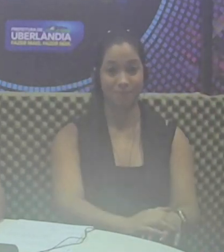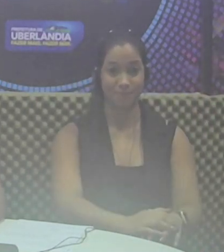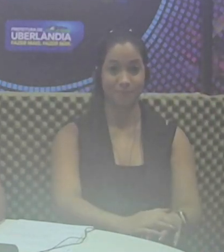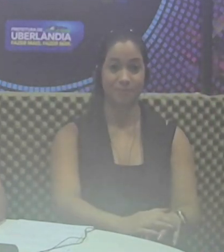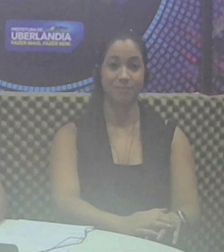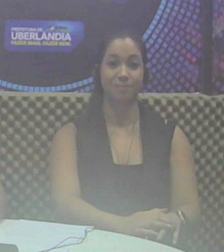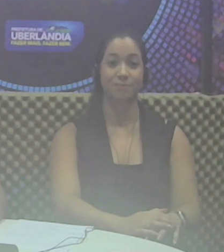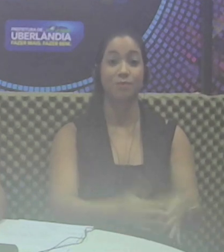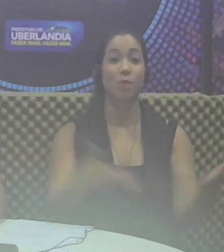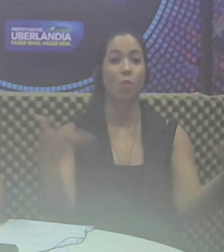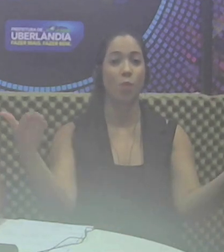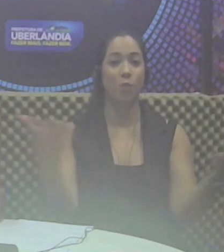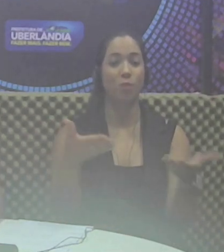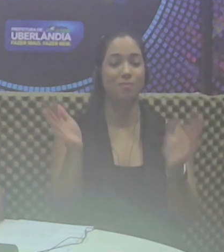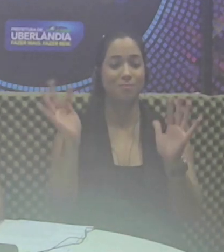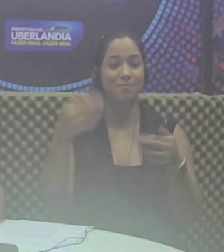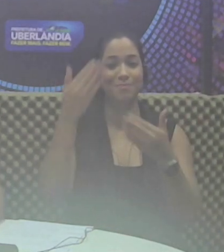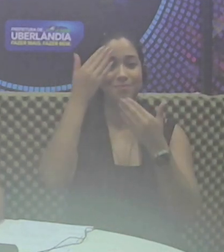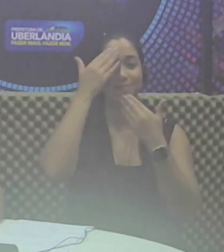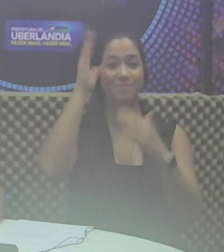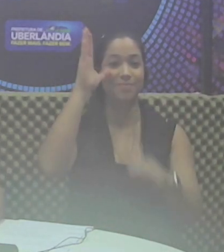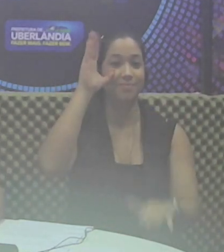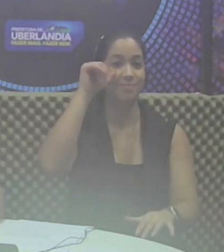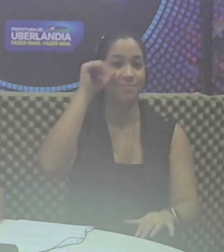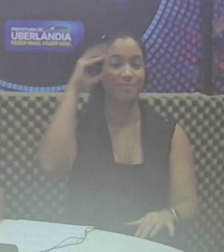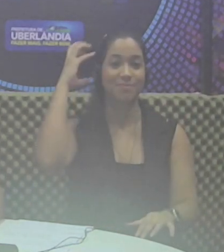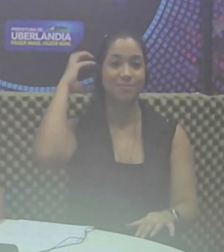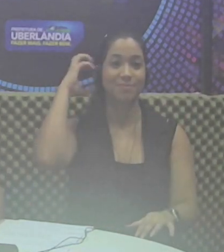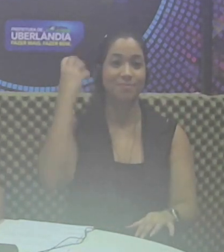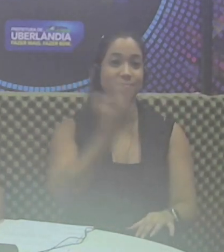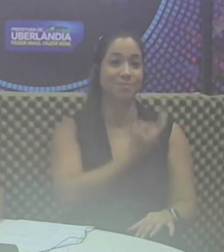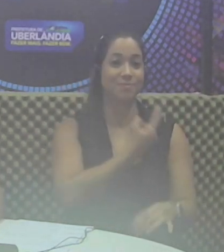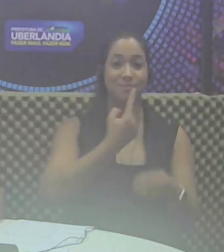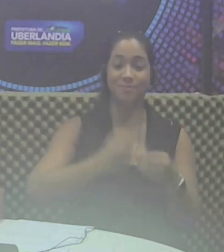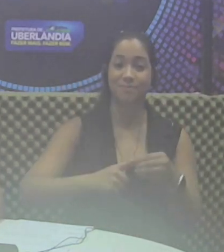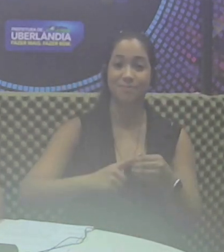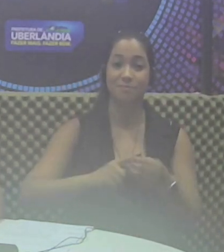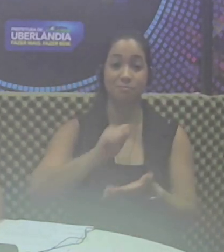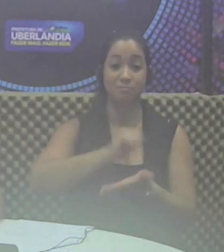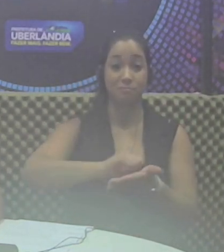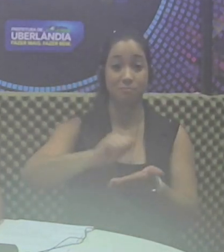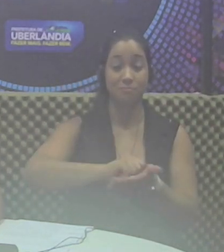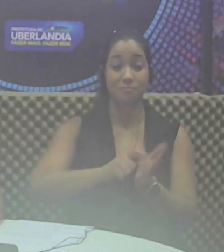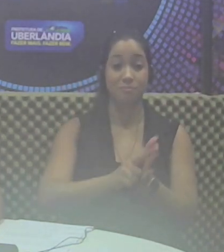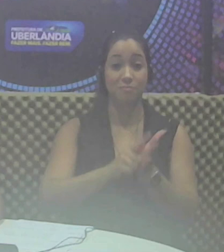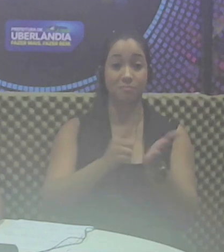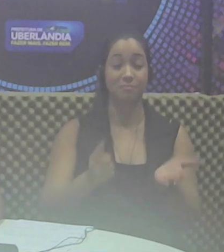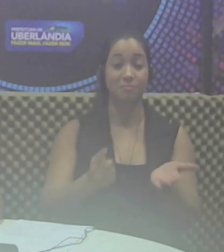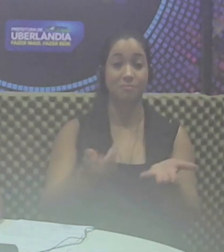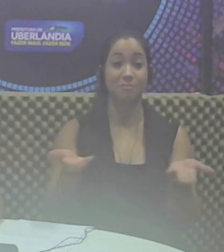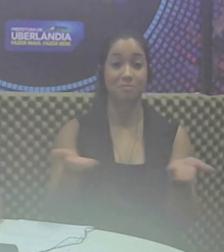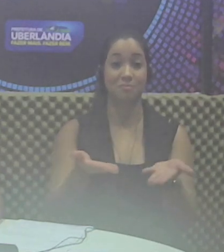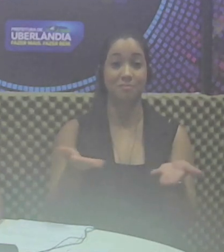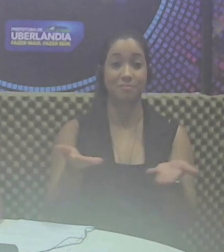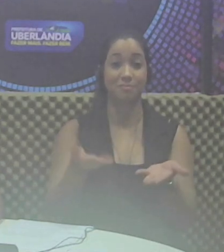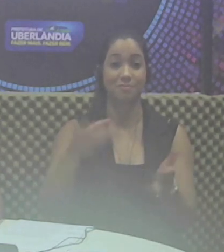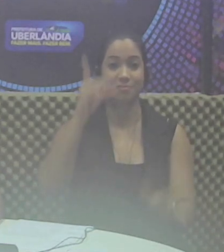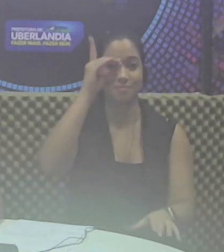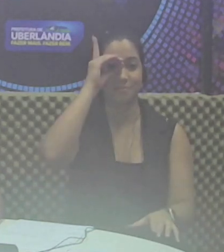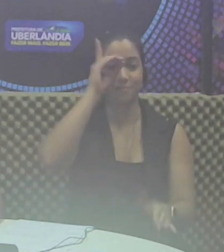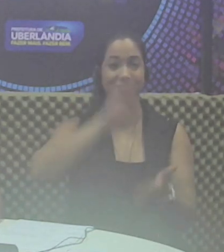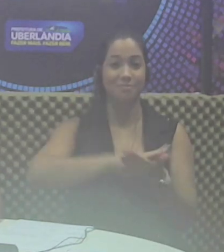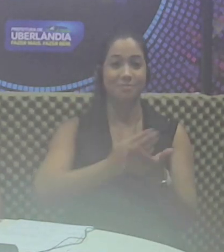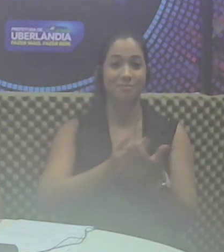notícias. A edição de hoje fica por aqui. Obrigado pela sua audiência, Rádio Nossa Cidade. Jornalista responsável pela edição, Daniela